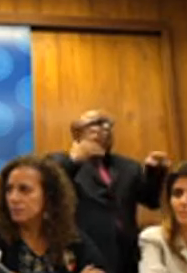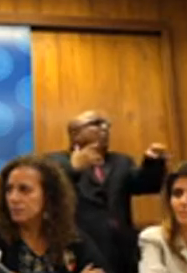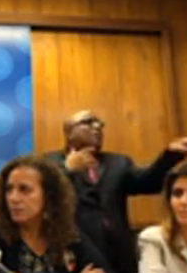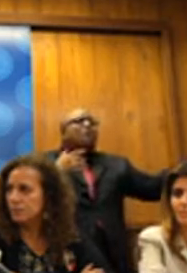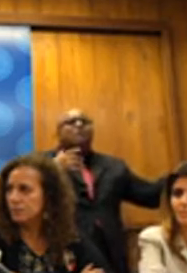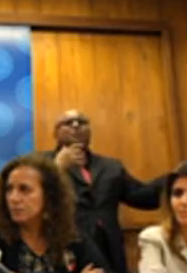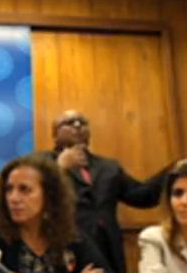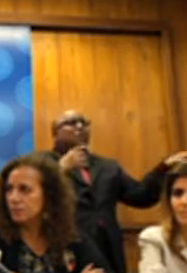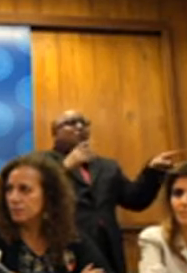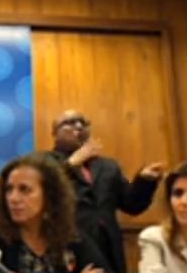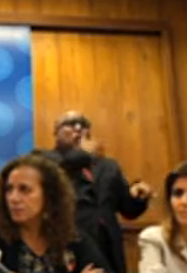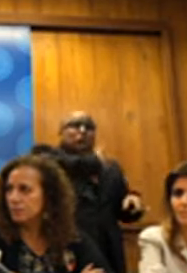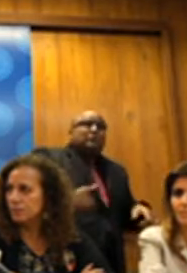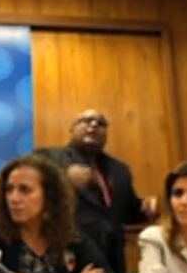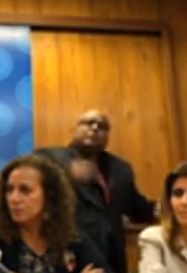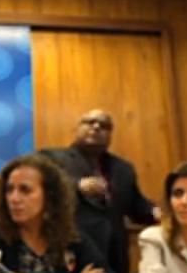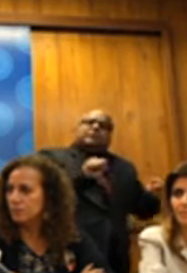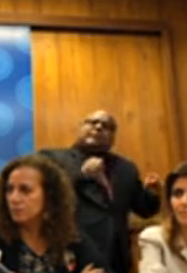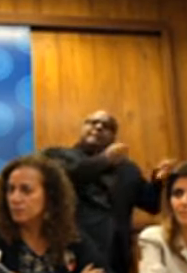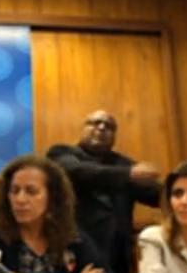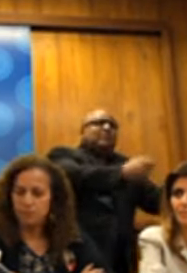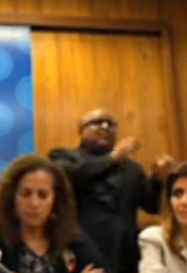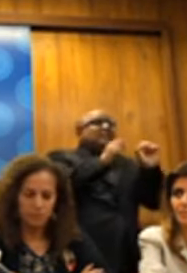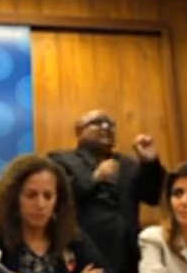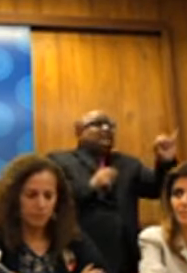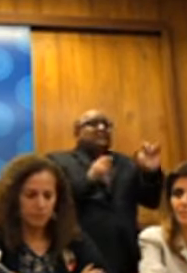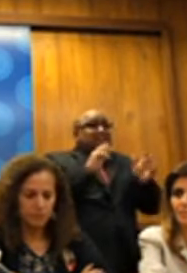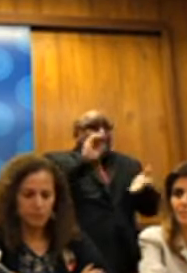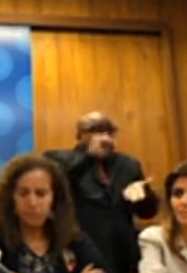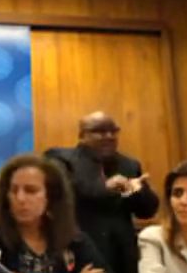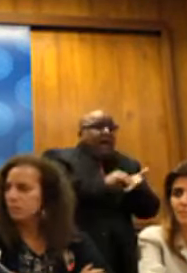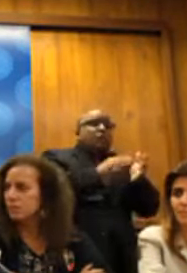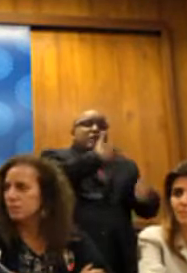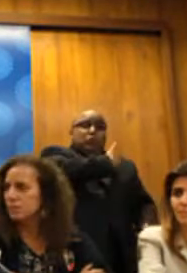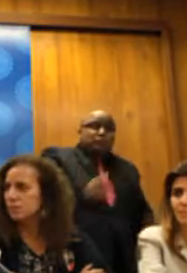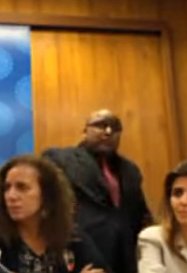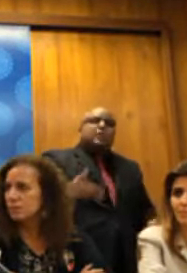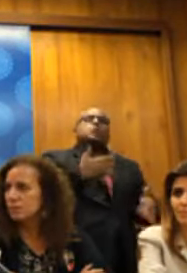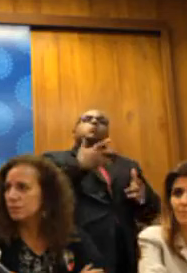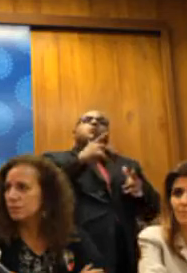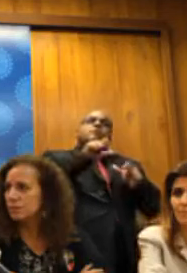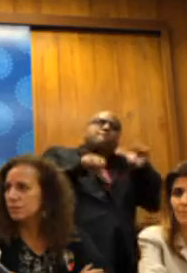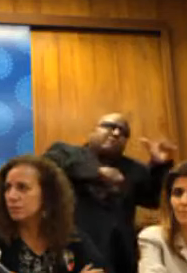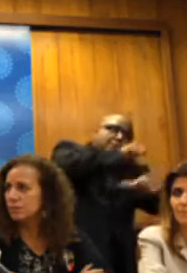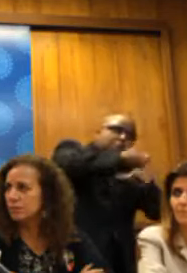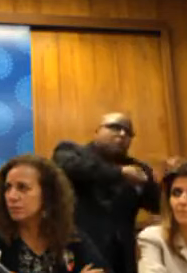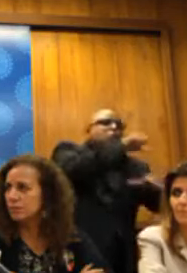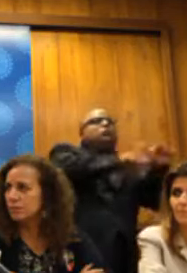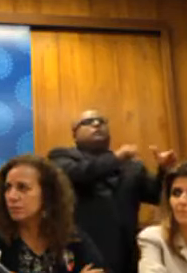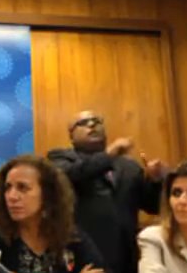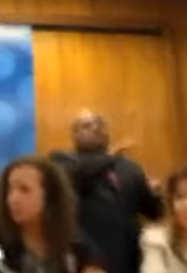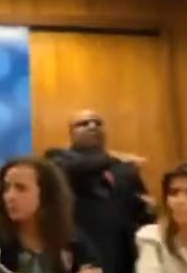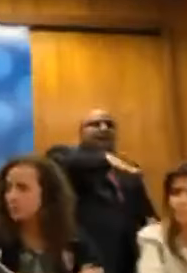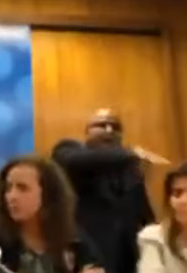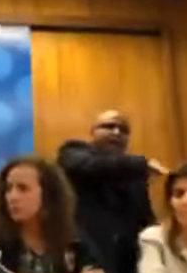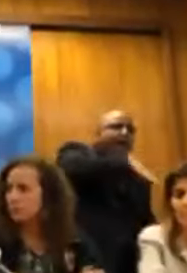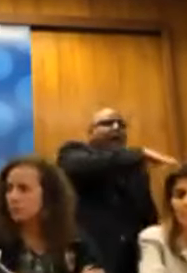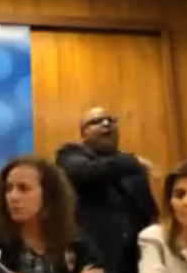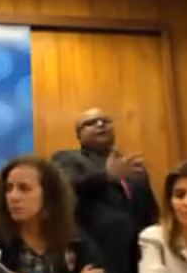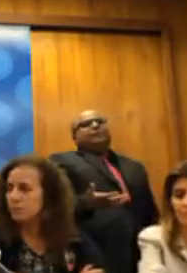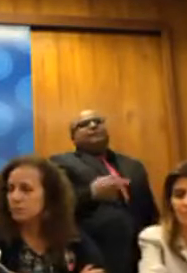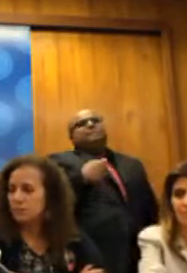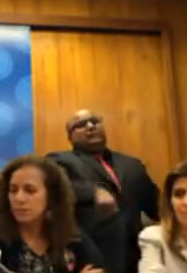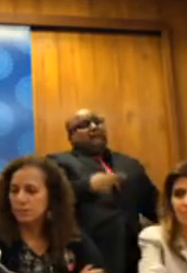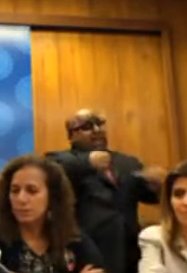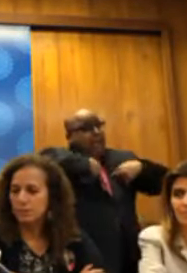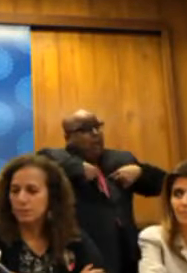se defender, é o Estado que tem que fazer. Se não está fazendo bem, vamos construir o sistema único de segurança pública.